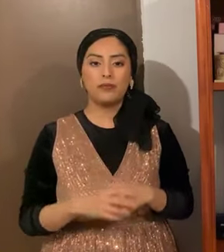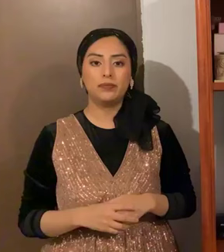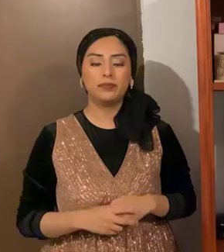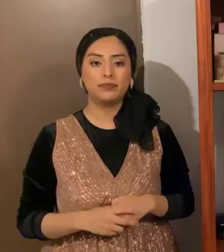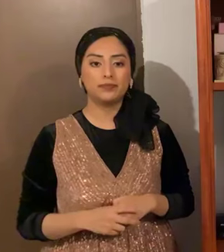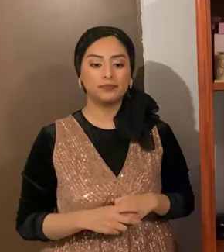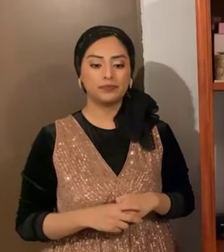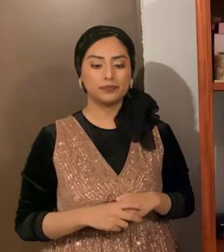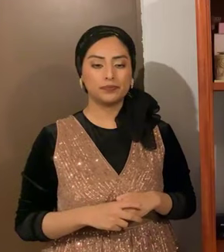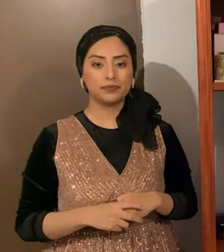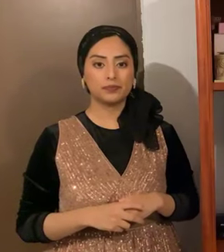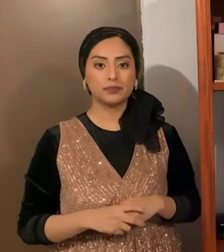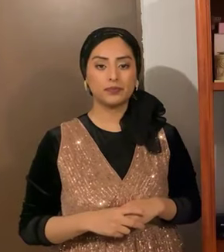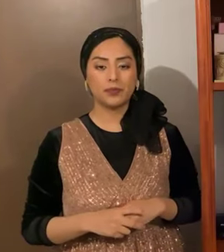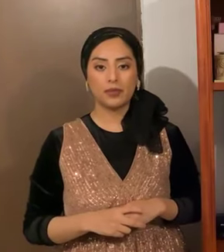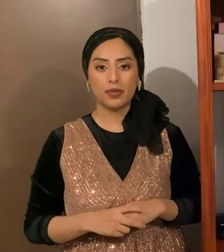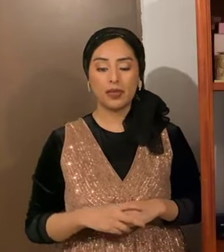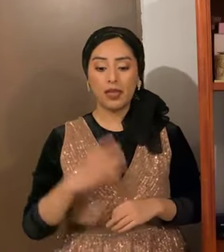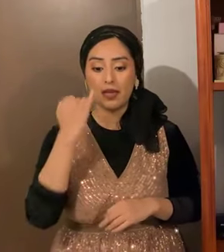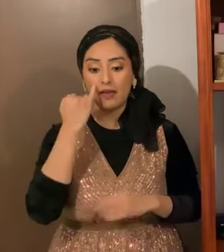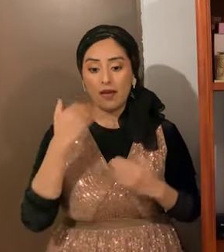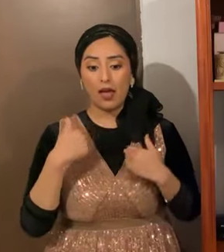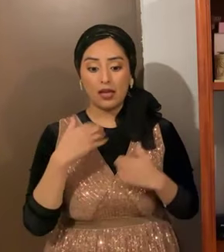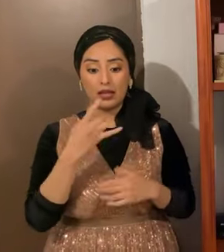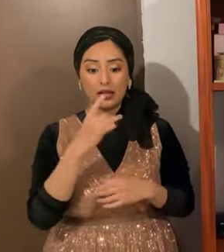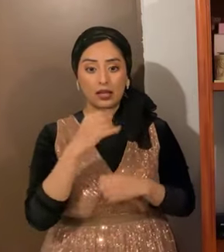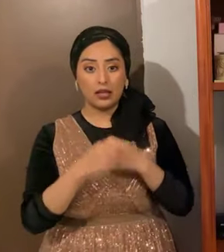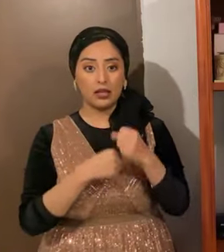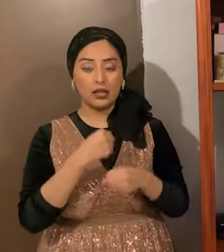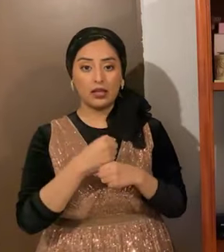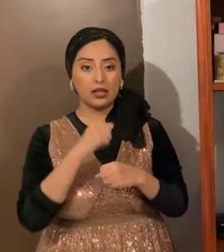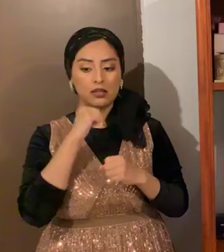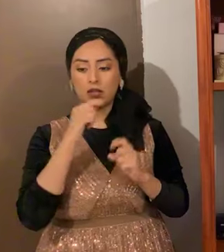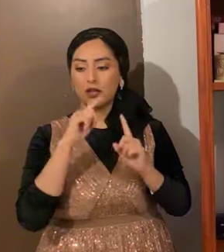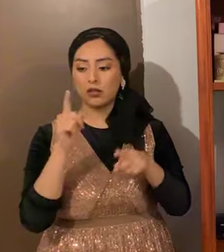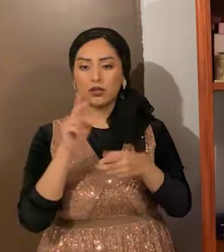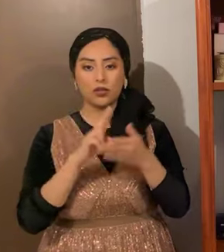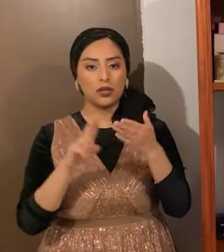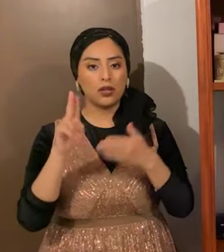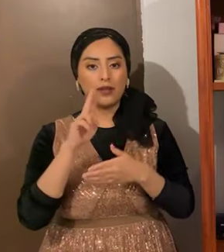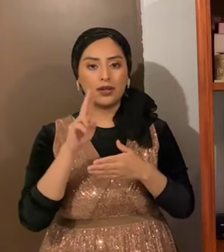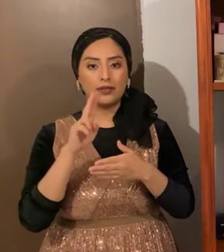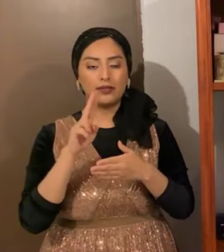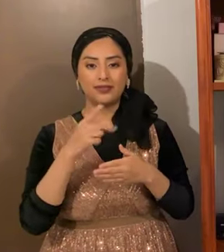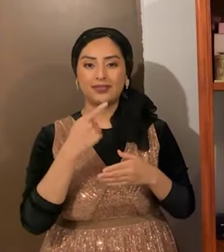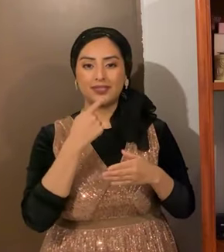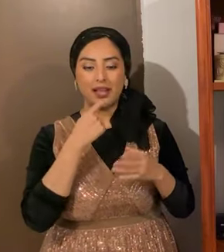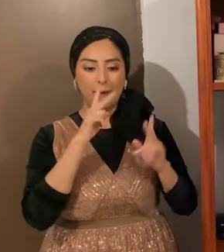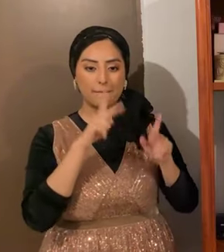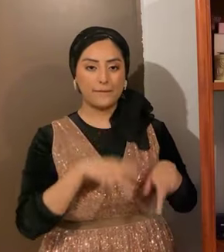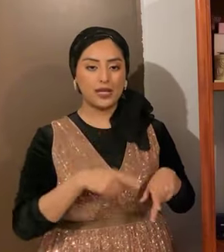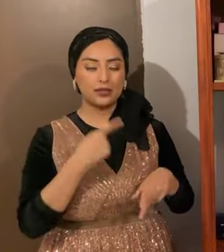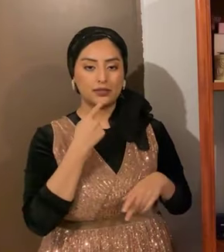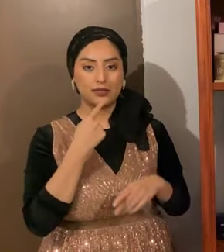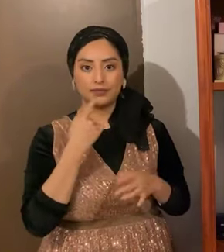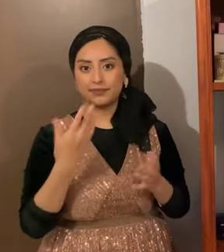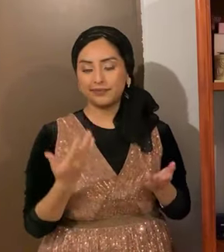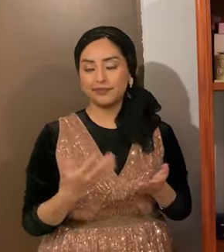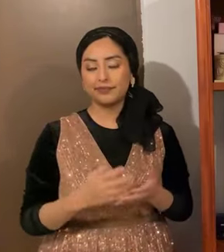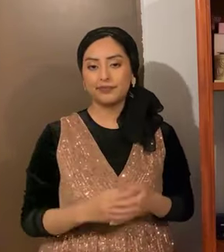Si tuviera 18 años, no iría a la universidad. Eso es lo que dice él. Bueno, es que es